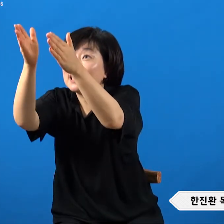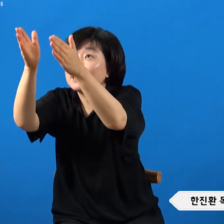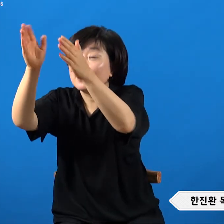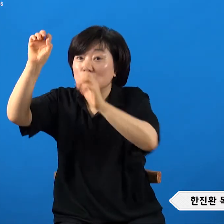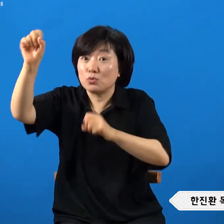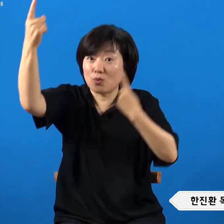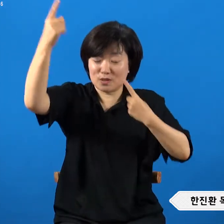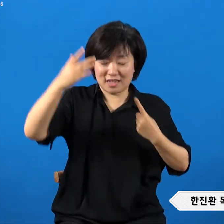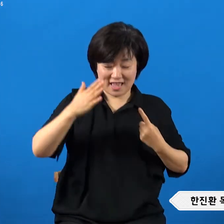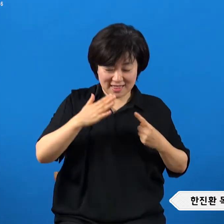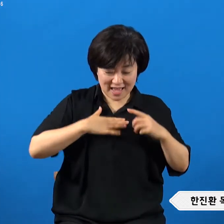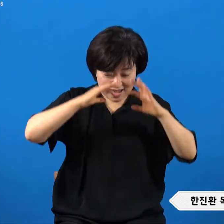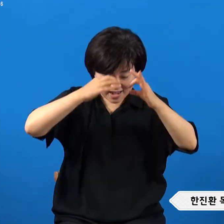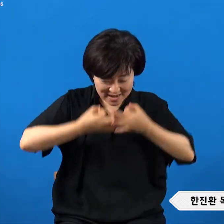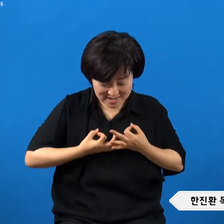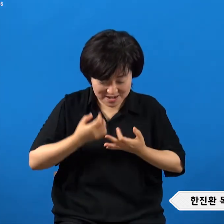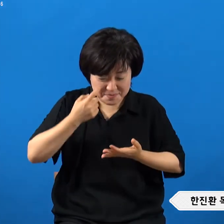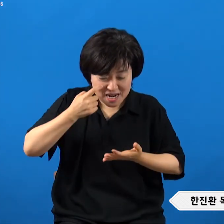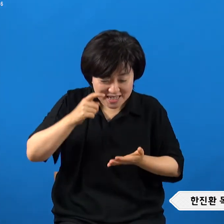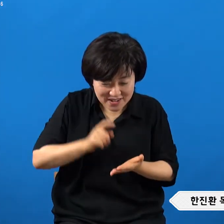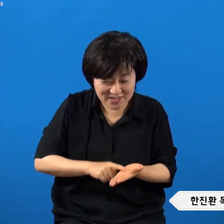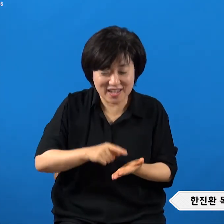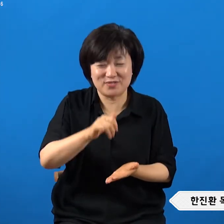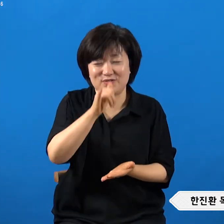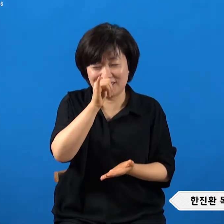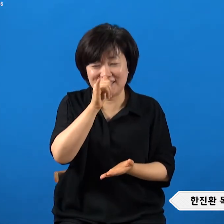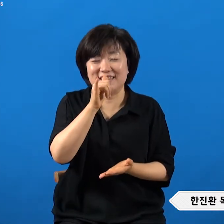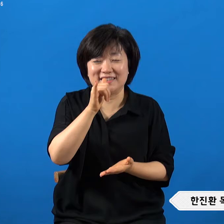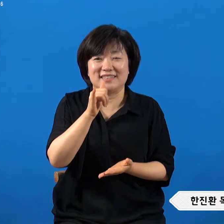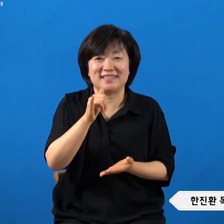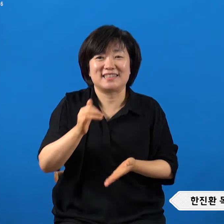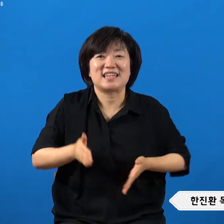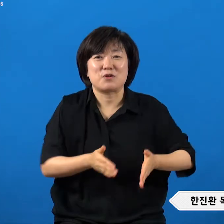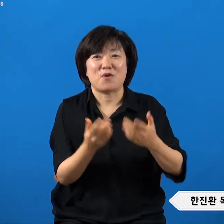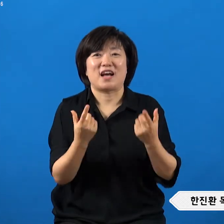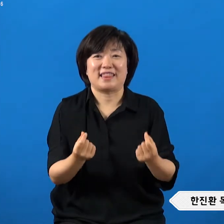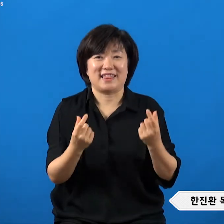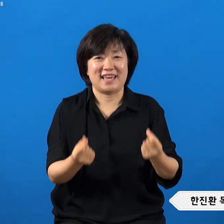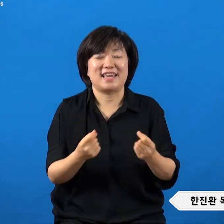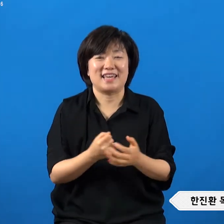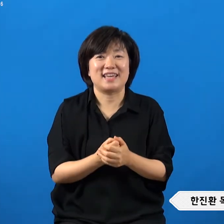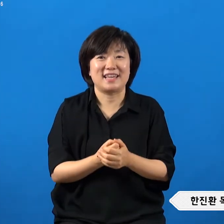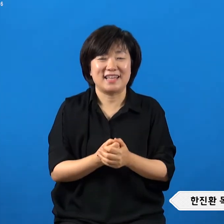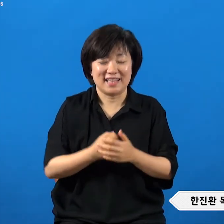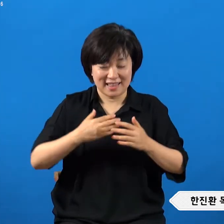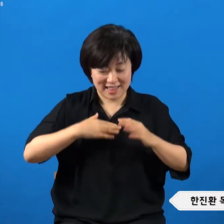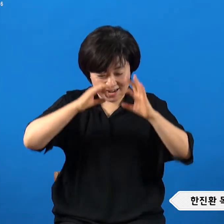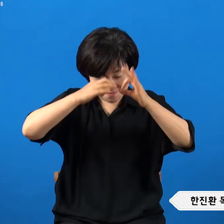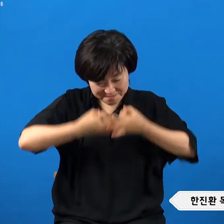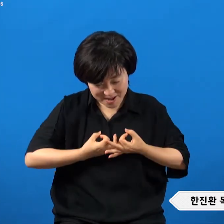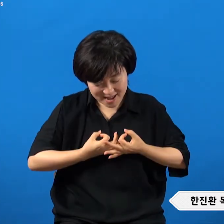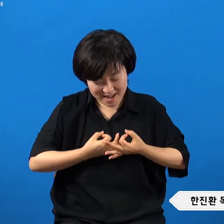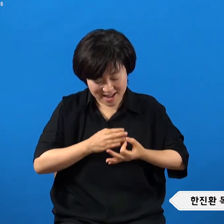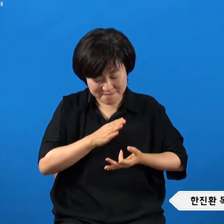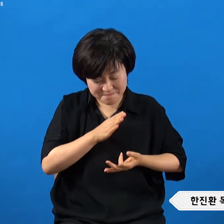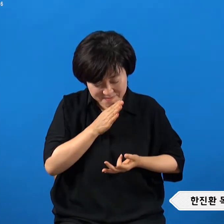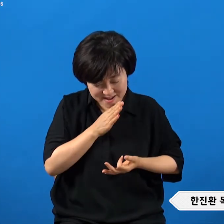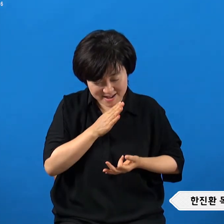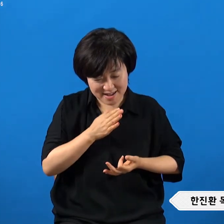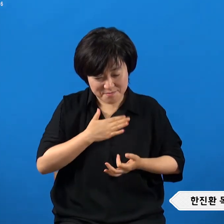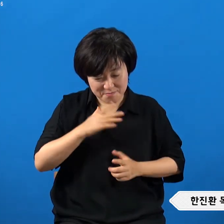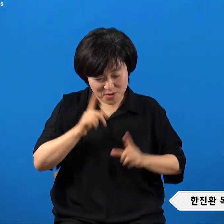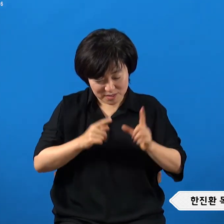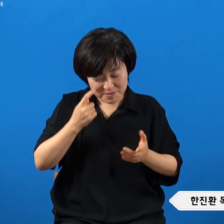여정이기도 합니다. 그렇게 진정한 내 모습을 찾아가는 여정에서 우리를 도와주시는 분,